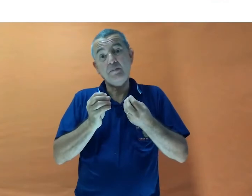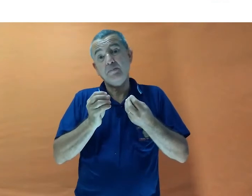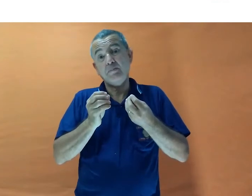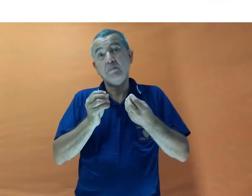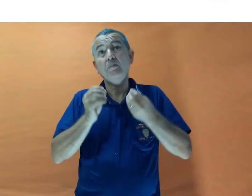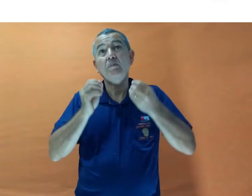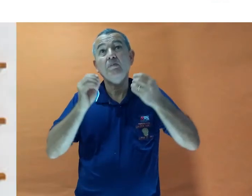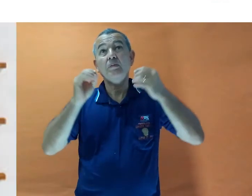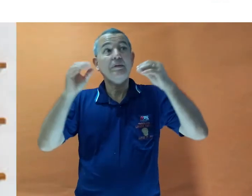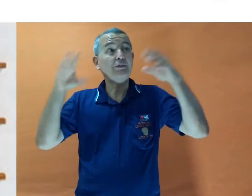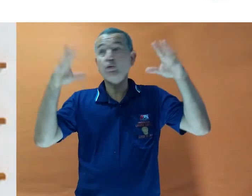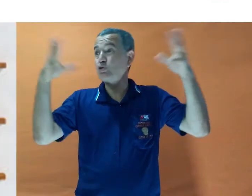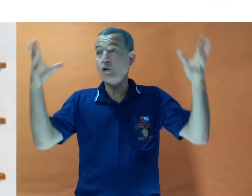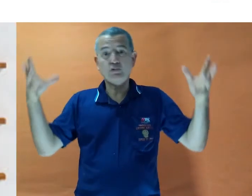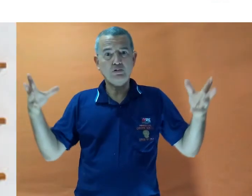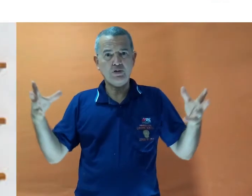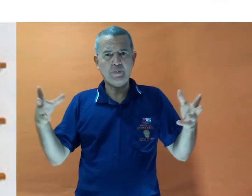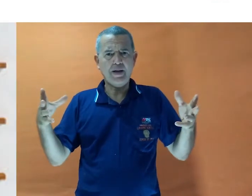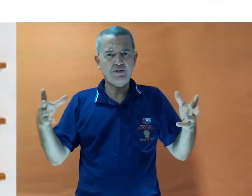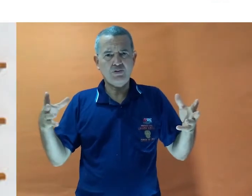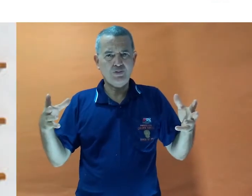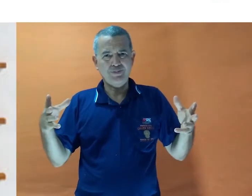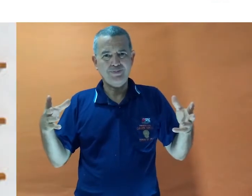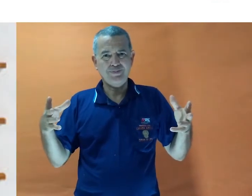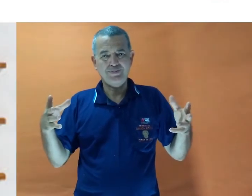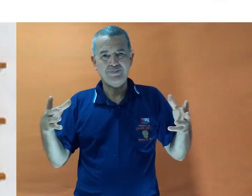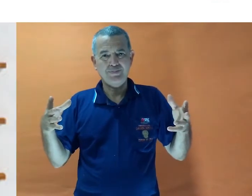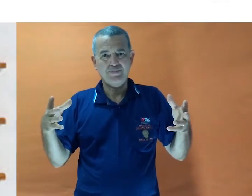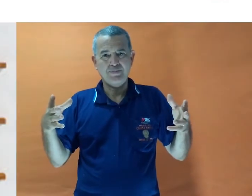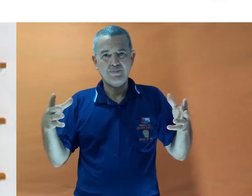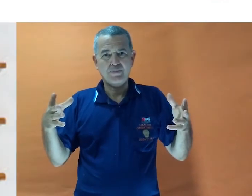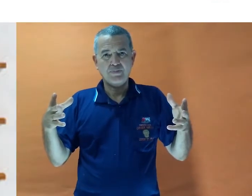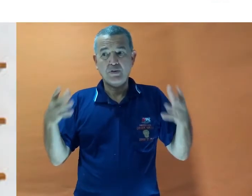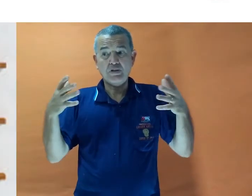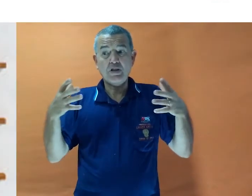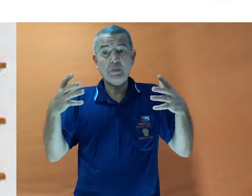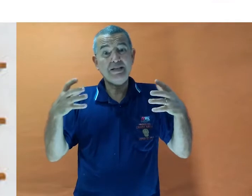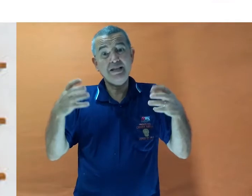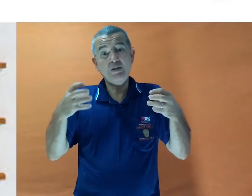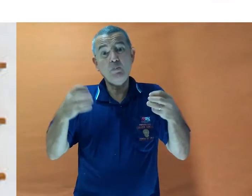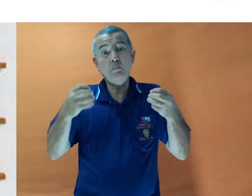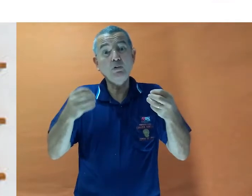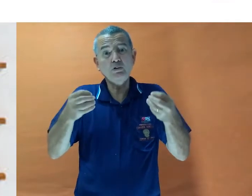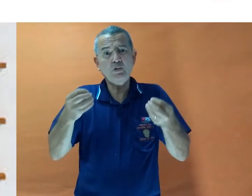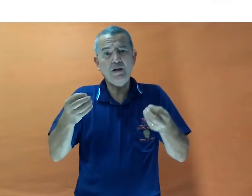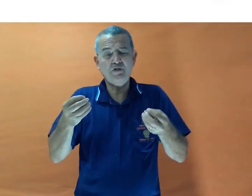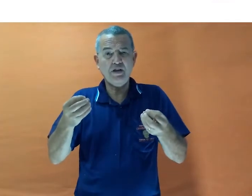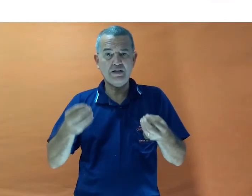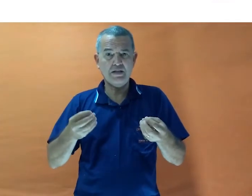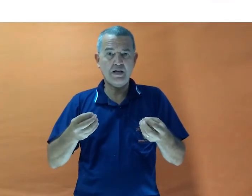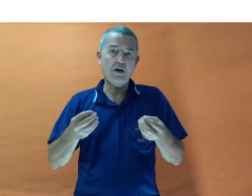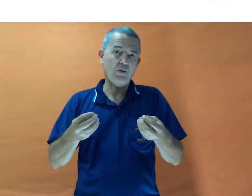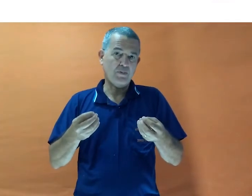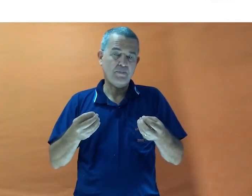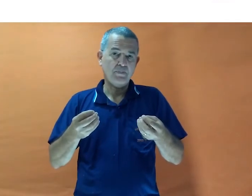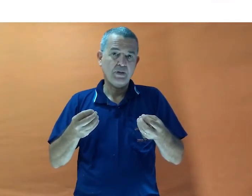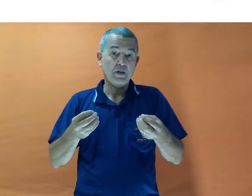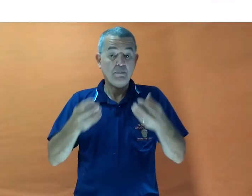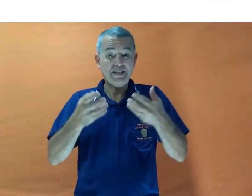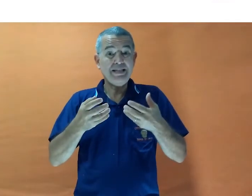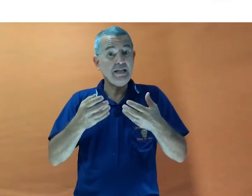Sendo que está tudo solto no espaço. Então a gente precisa de um ponto